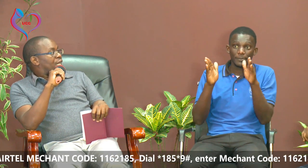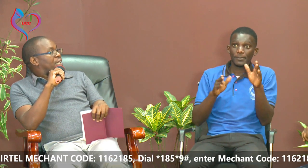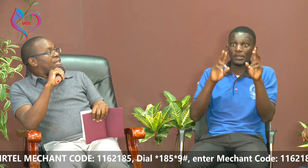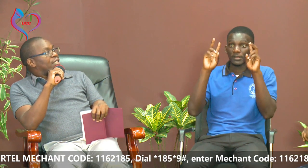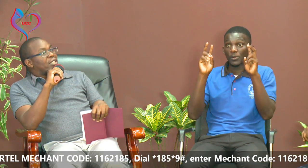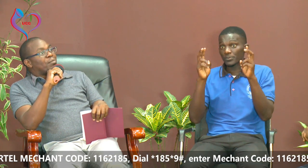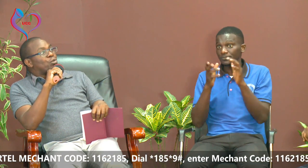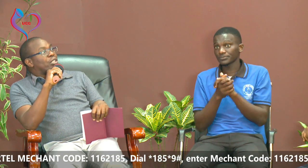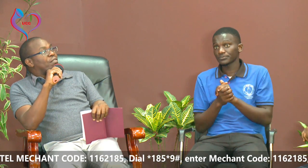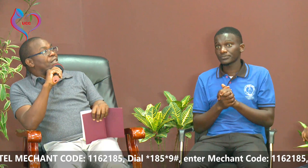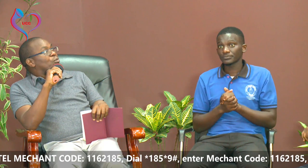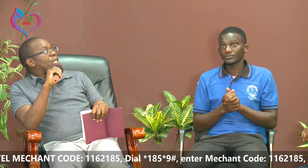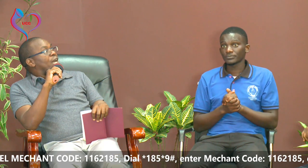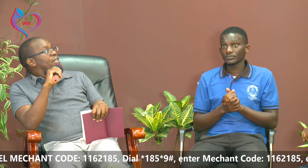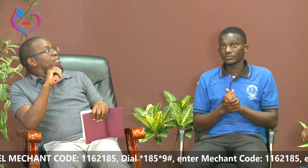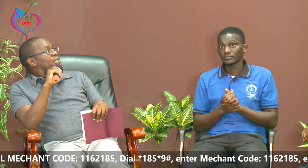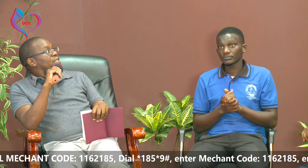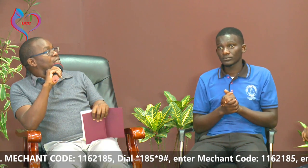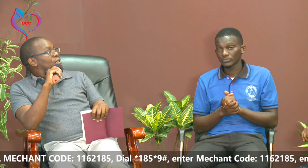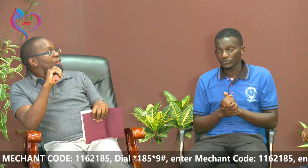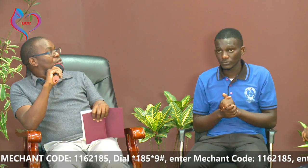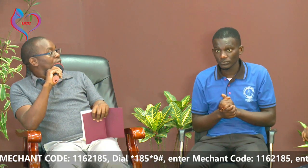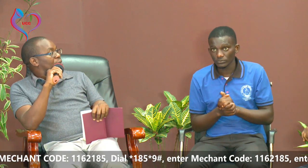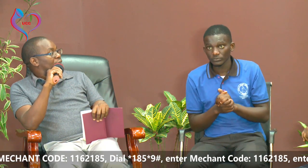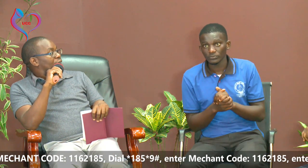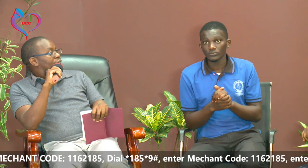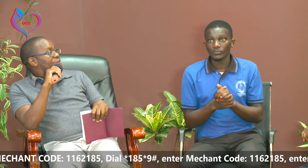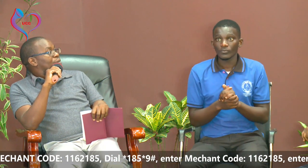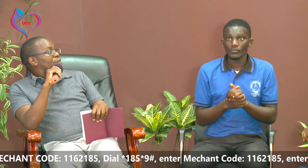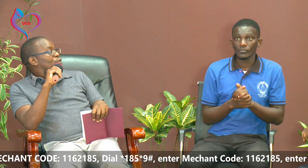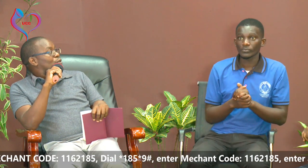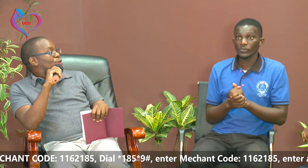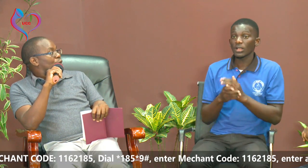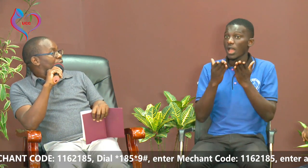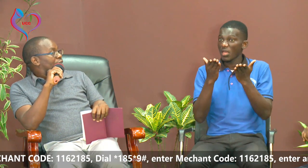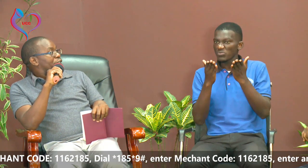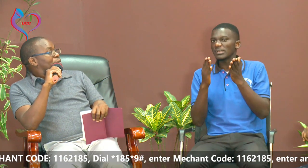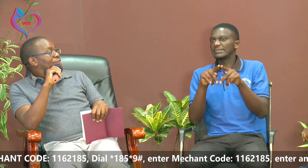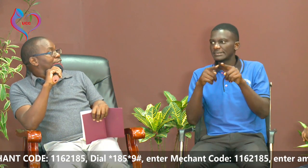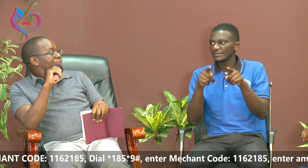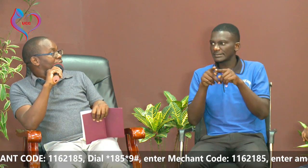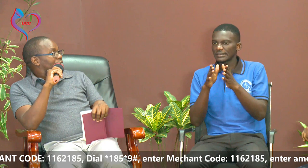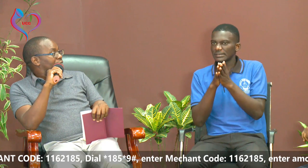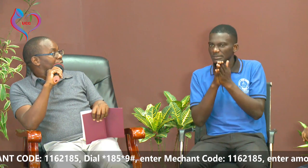ikani na shell book shelf mu diaries nyingi nga wagenzo zikebera zilimu emitwe twetwe eminji